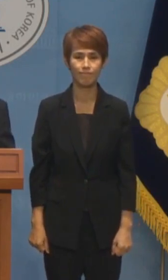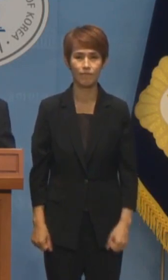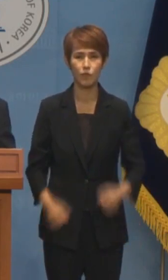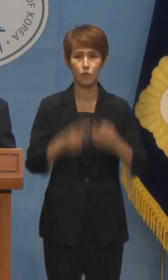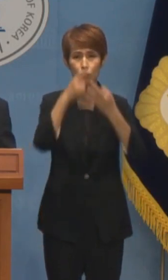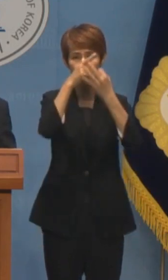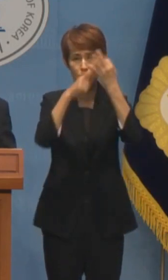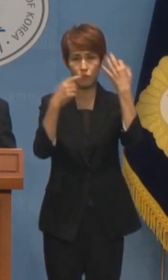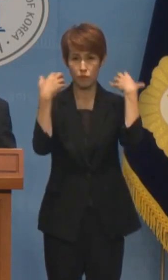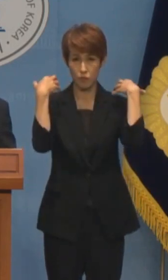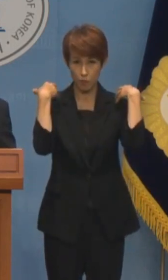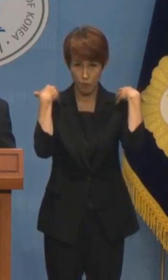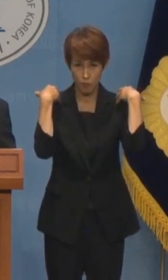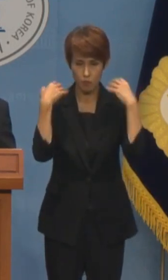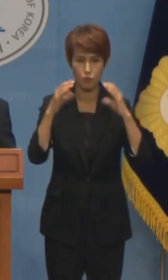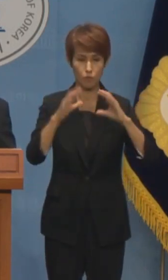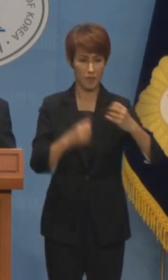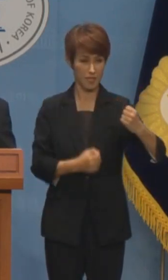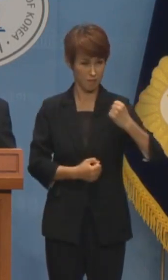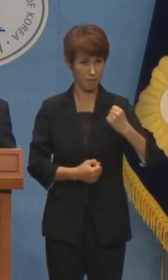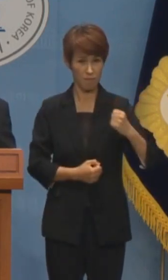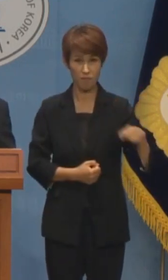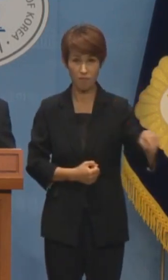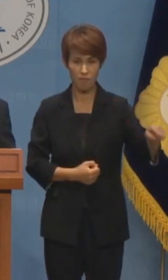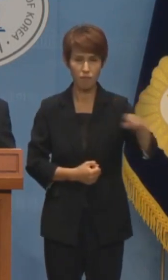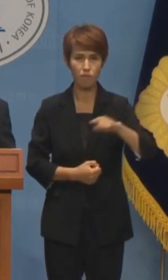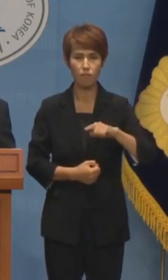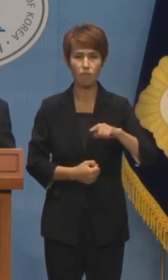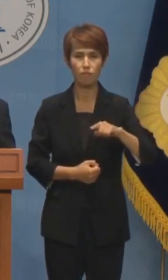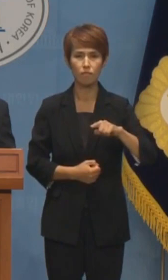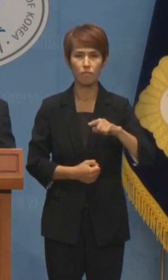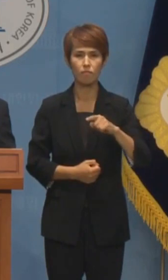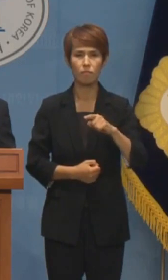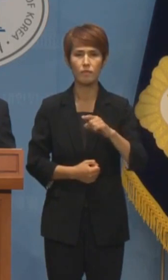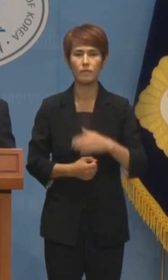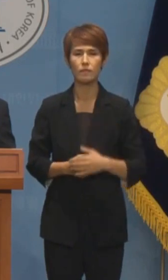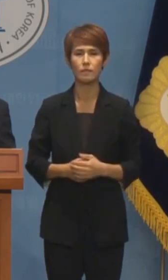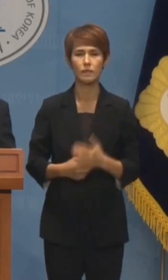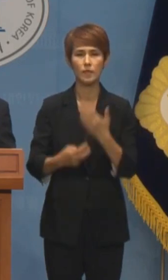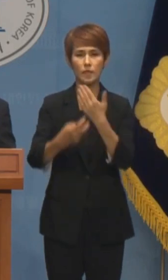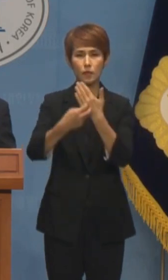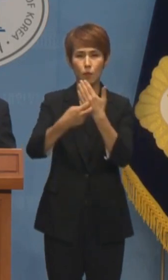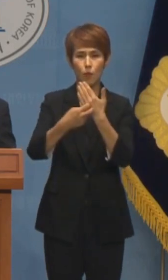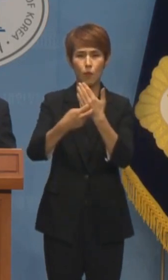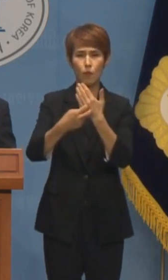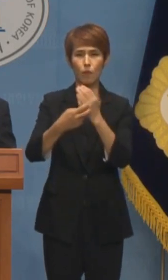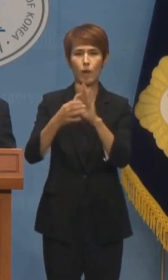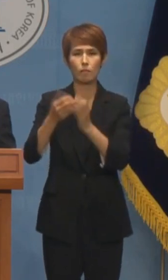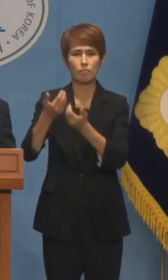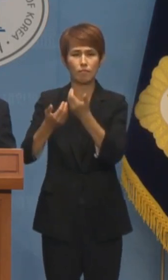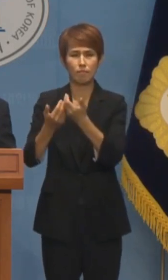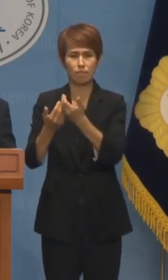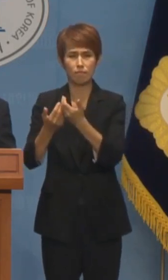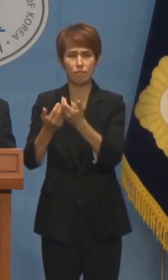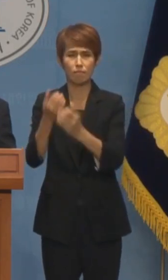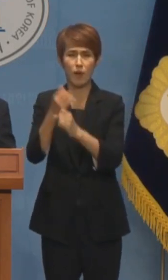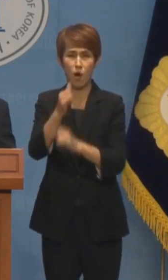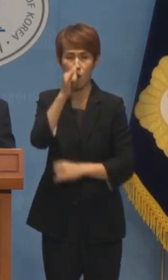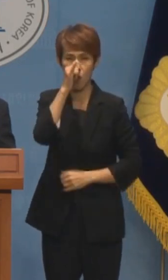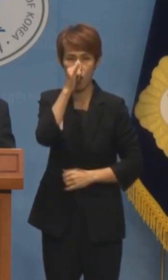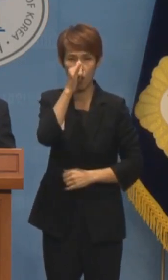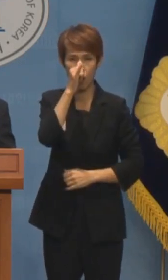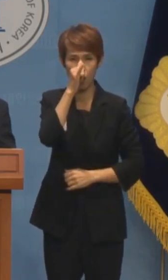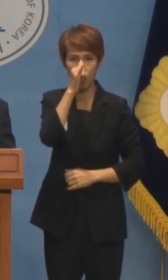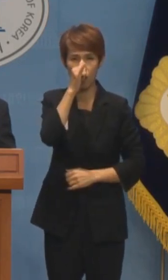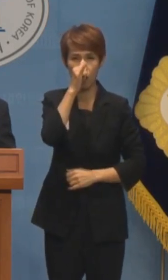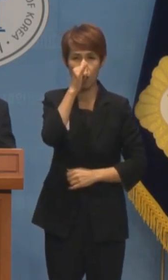윤석열 정부 및 국민의힘은 보건의료 갈등을 증폭시키는 간호법 대신 국민을 위한 진짜 간호법